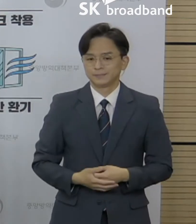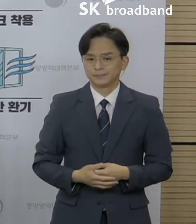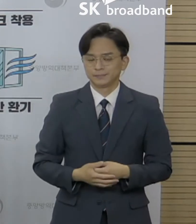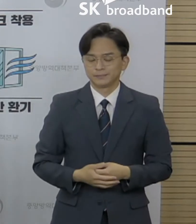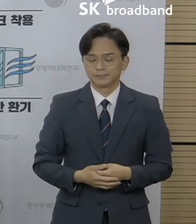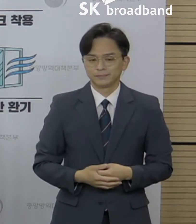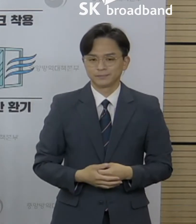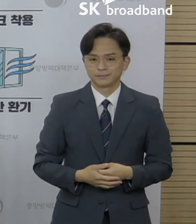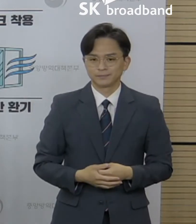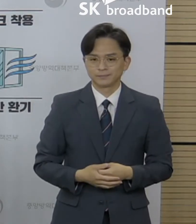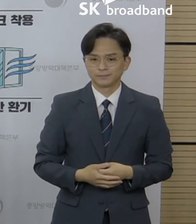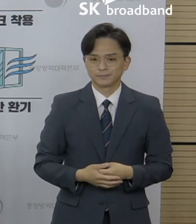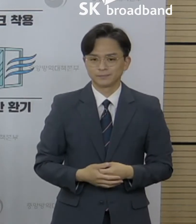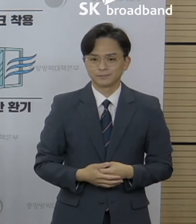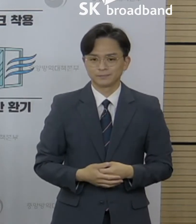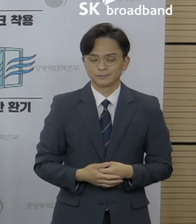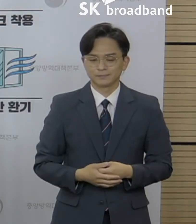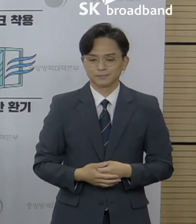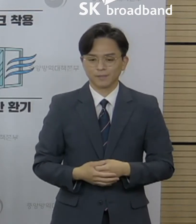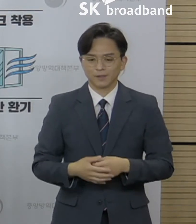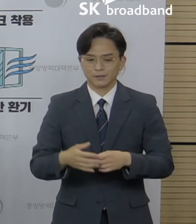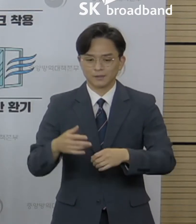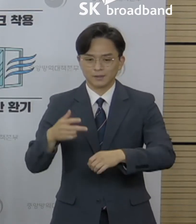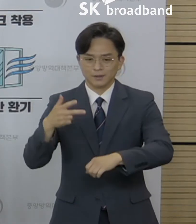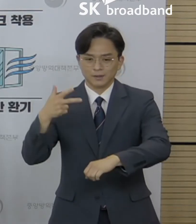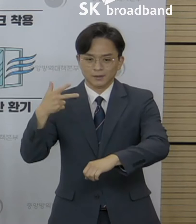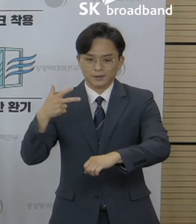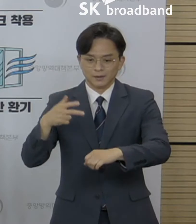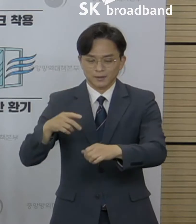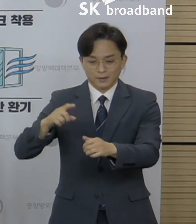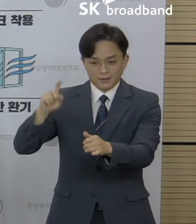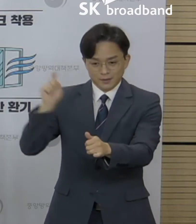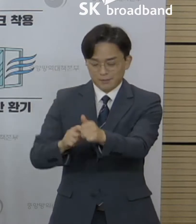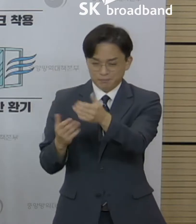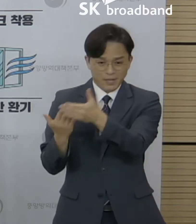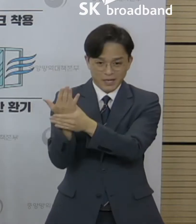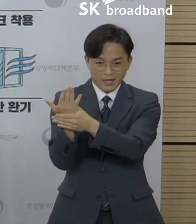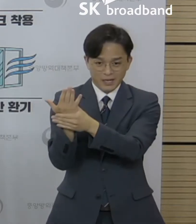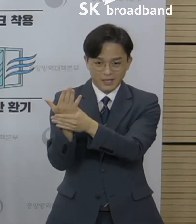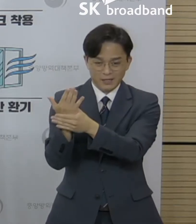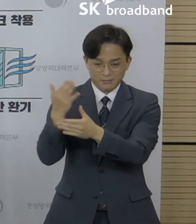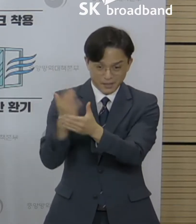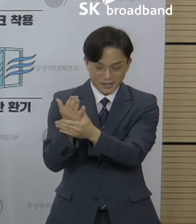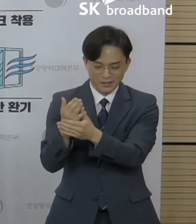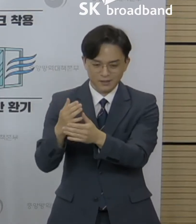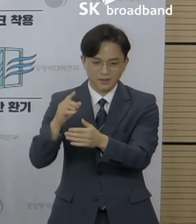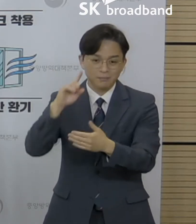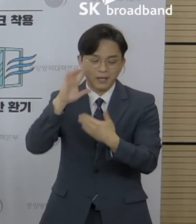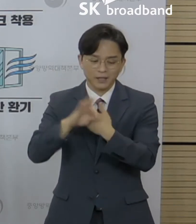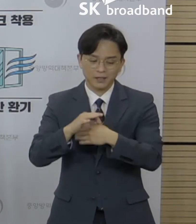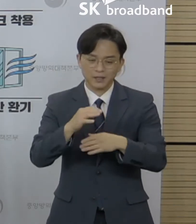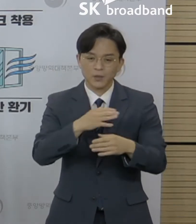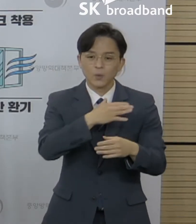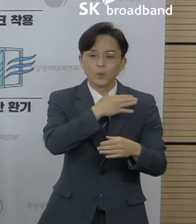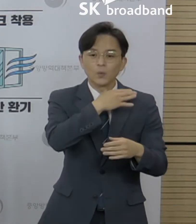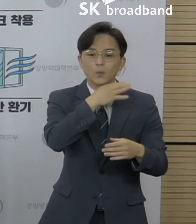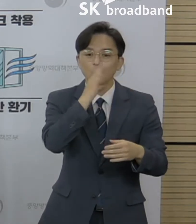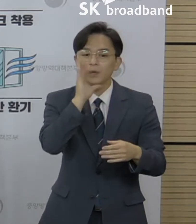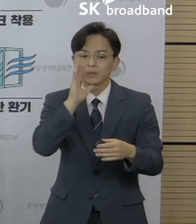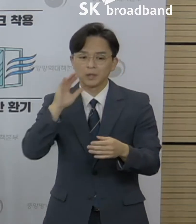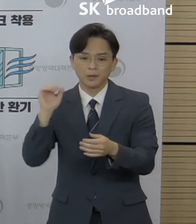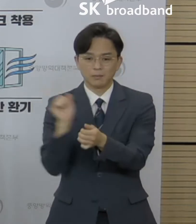유행이 미접종 기저질환자 그리고 고령층을 통해서 만약 위중증과 사망자를